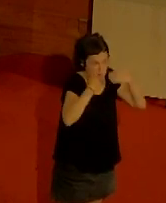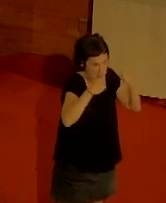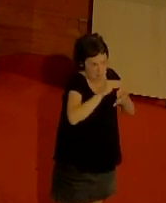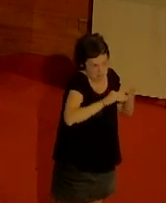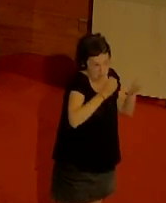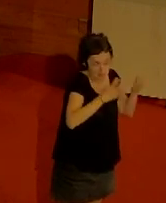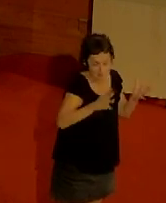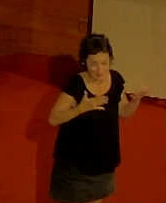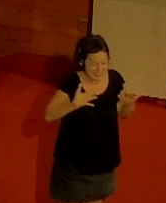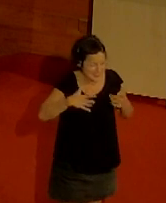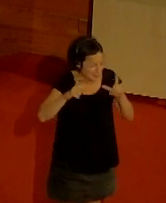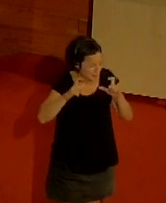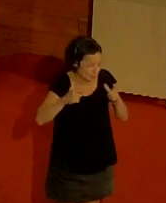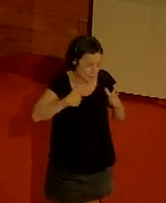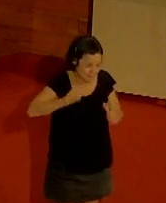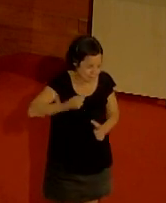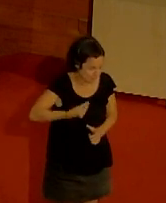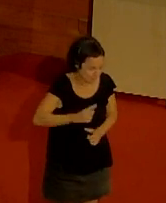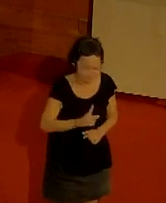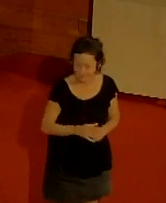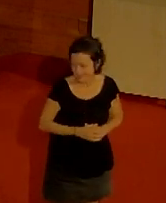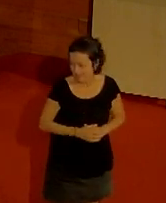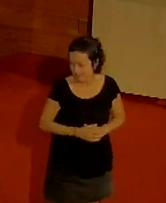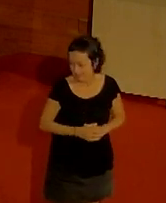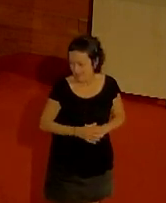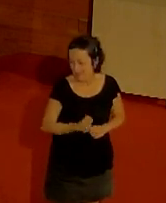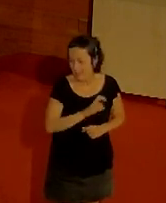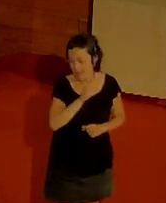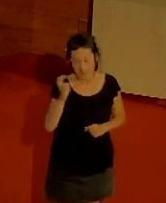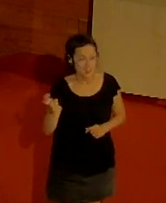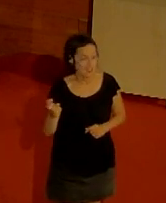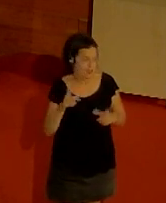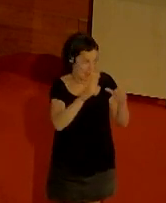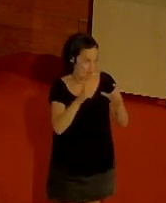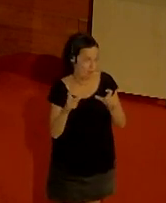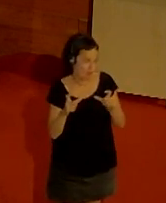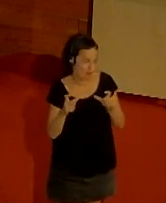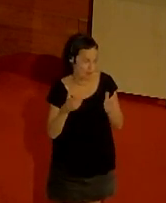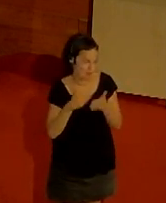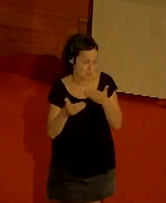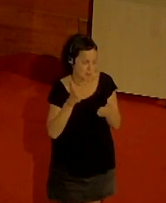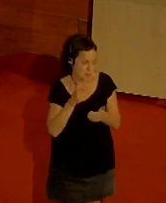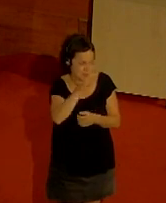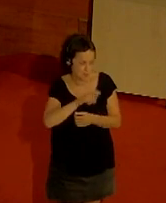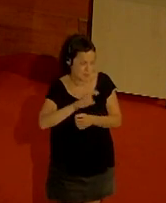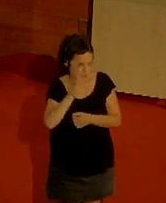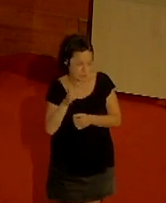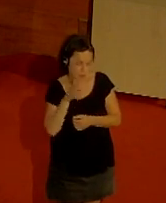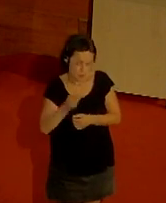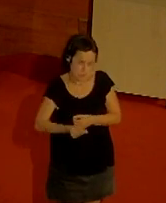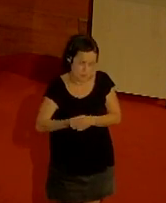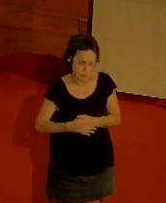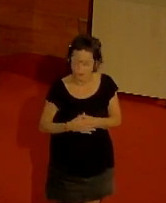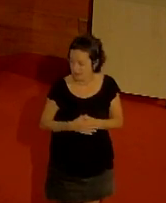pues no es mi fuerte. Las otras sí que las firman otras personas, con lo cual eran mejores, ¿no? Pero bueno, de esto tenía foto